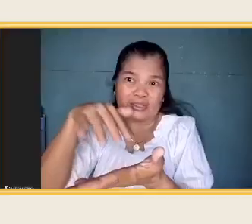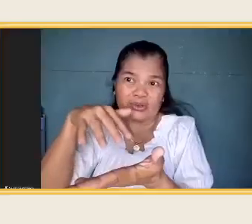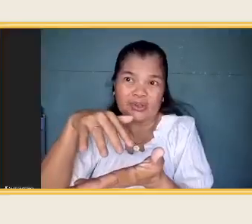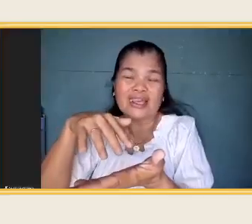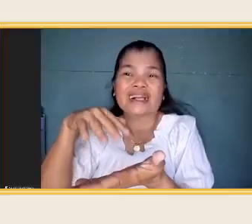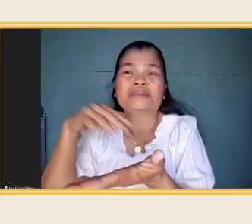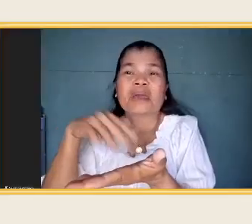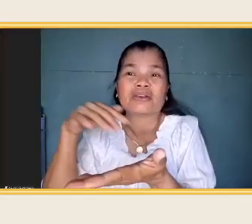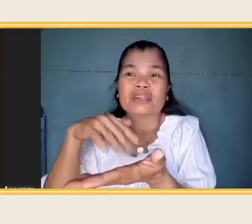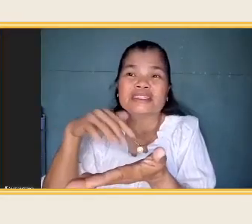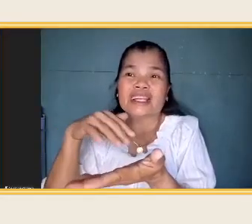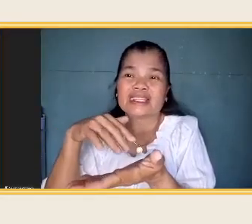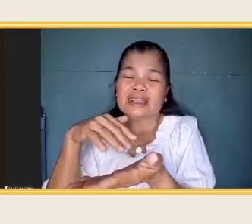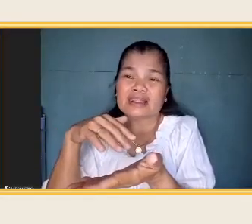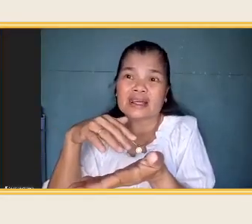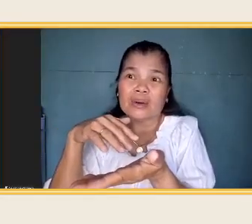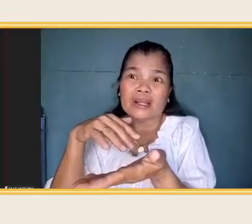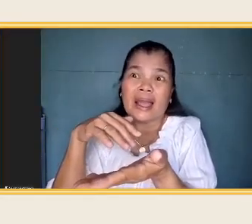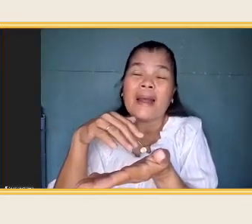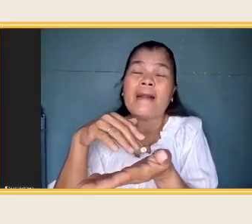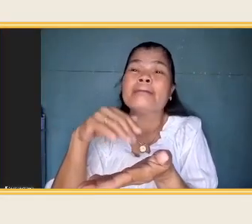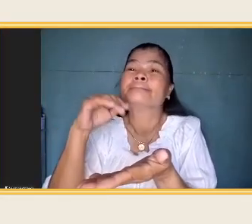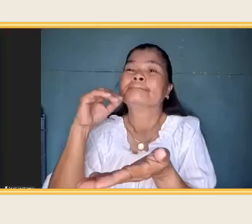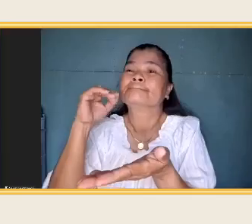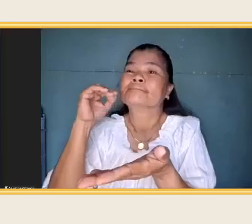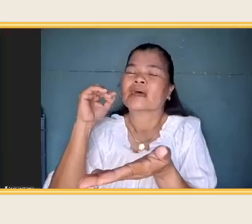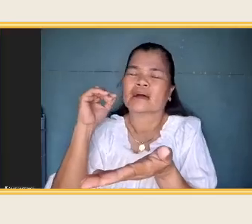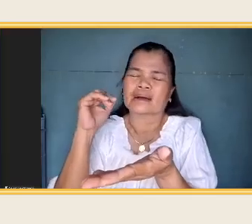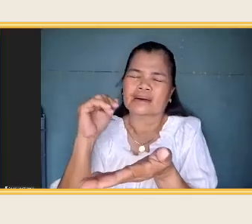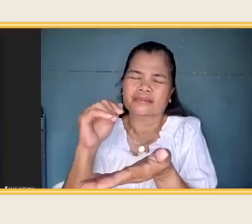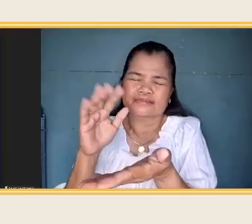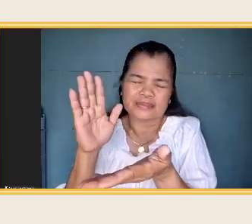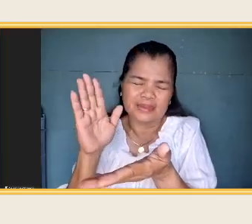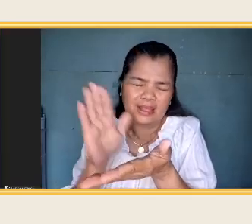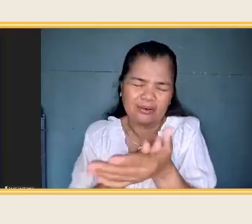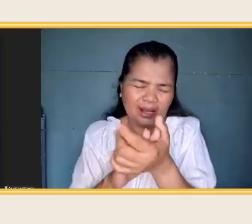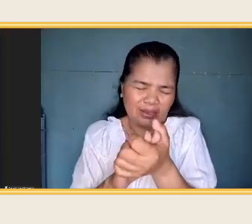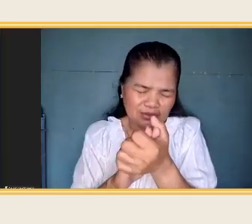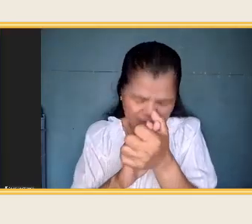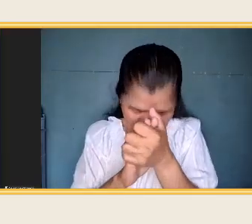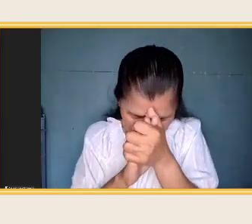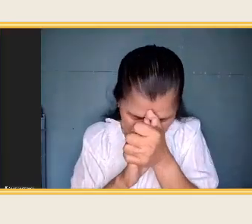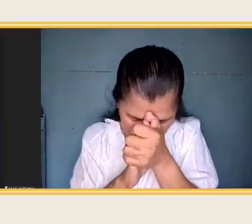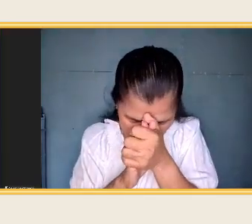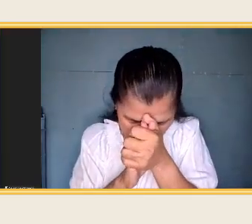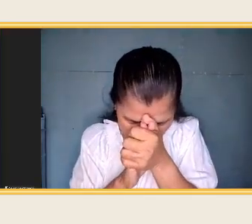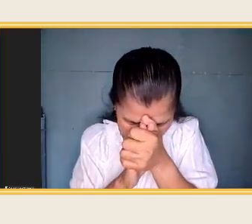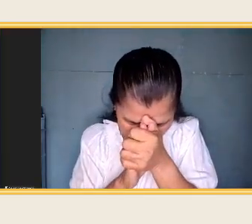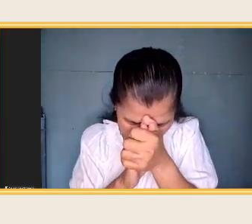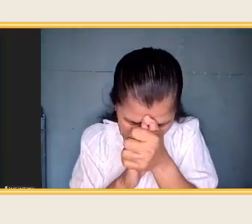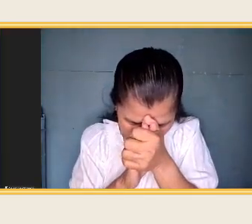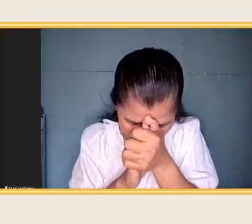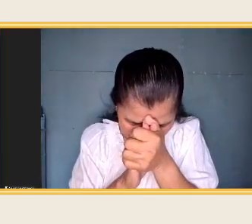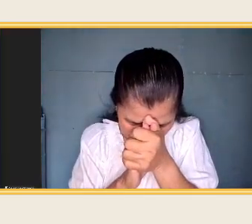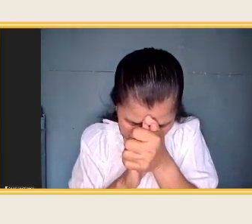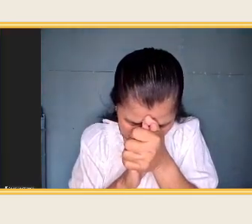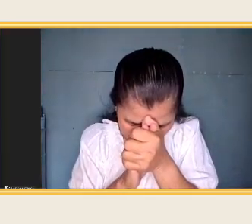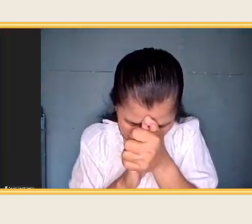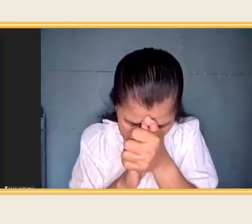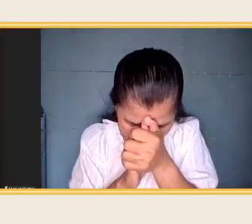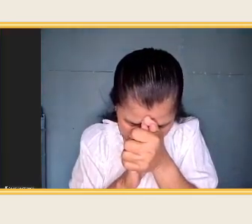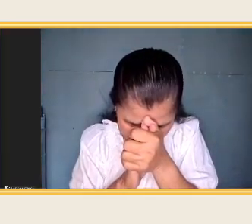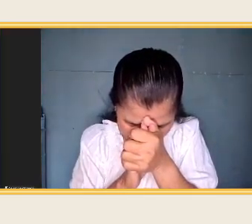ba't ganito? Kasi meron din silang tinatawag na, ano na nga yung sinasabi ko?